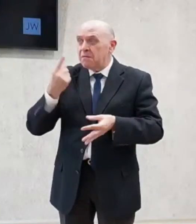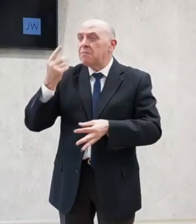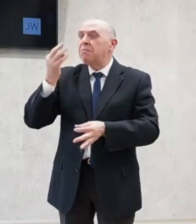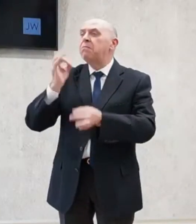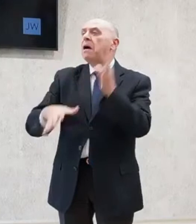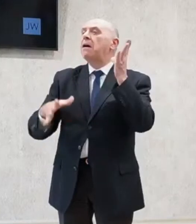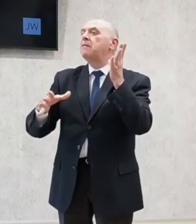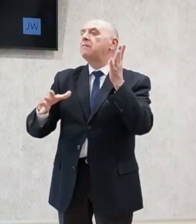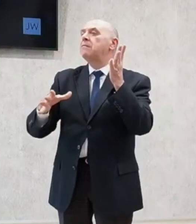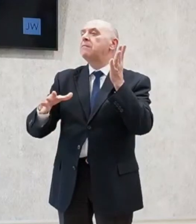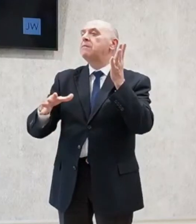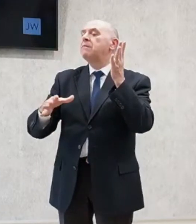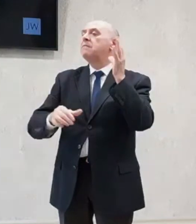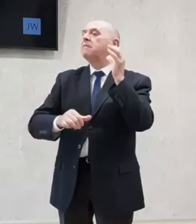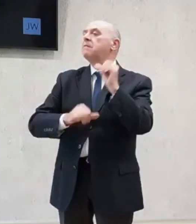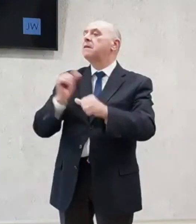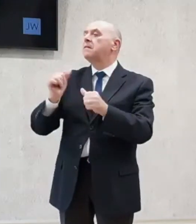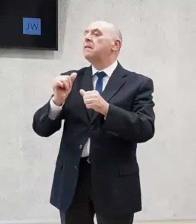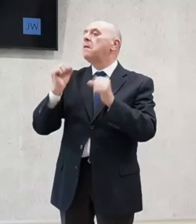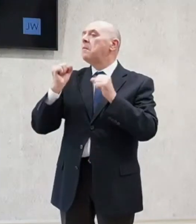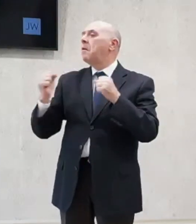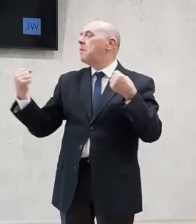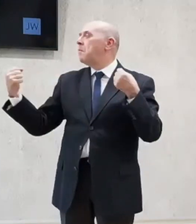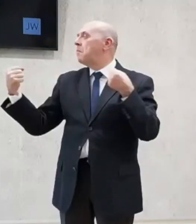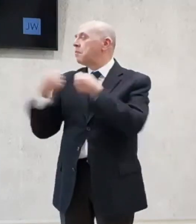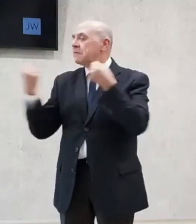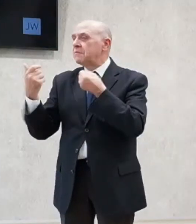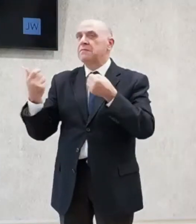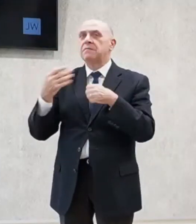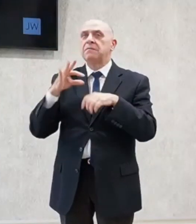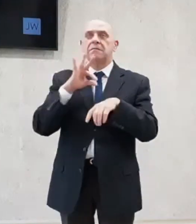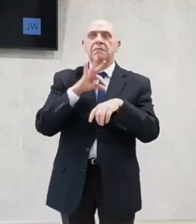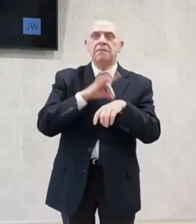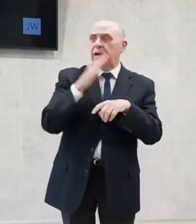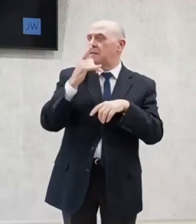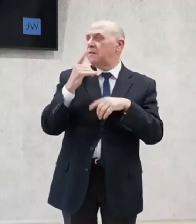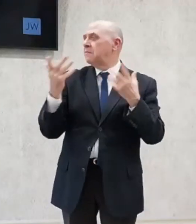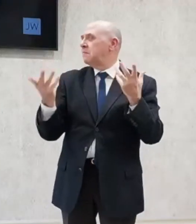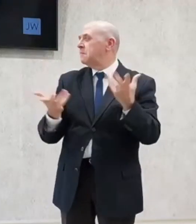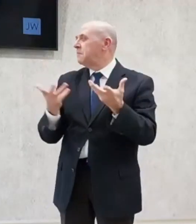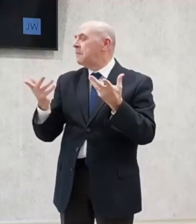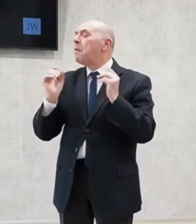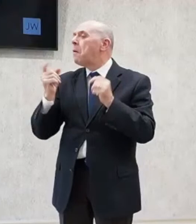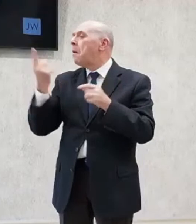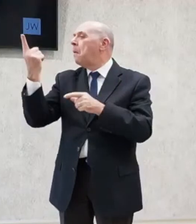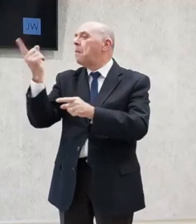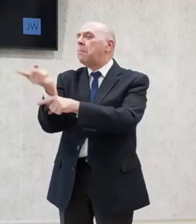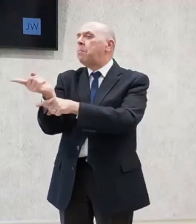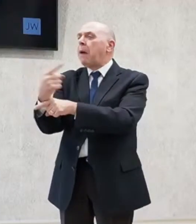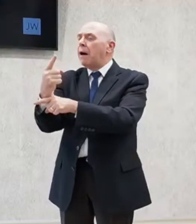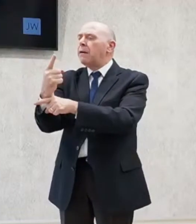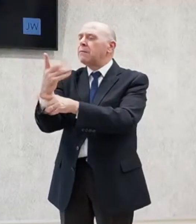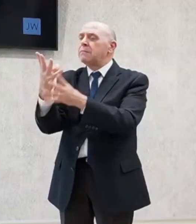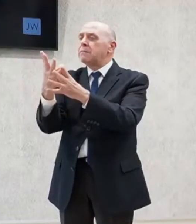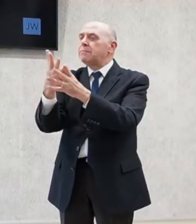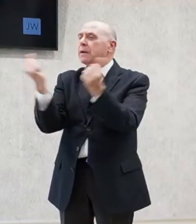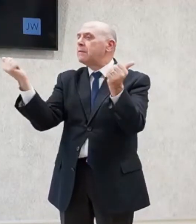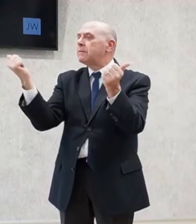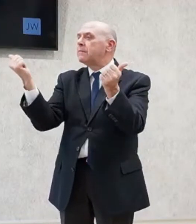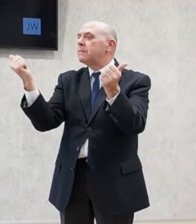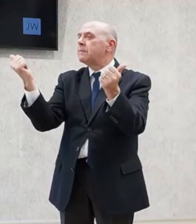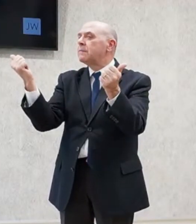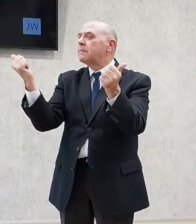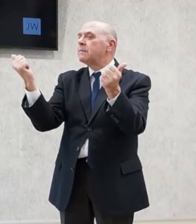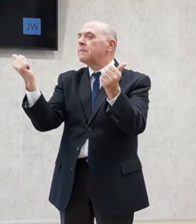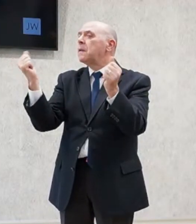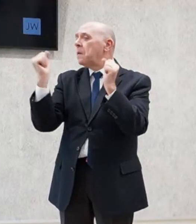può cambiare in un momento un incidente una malattia una malattia grave dove in quel momento la persona Perde